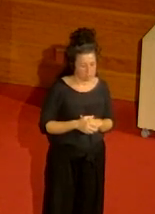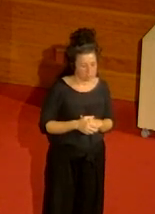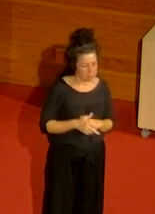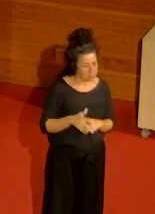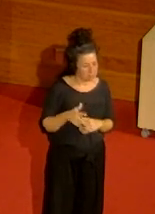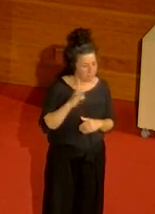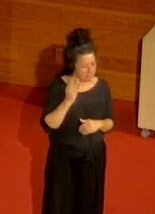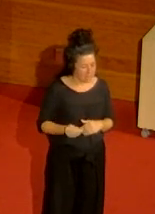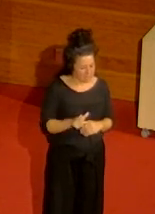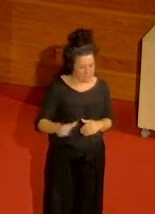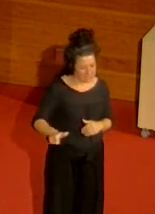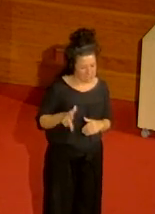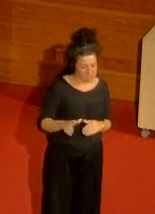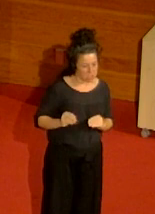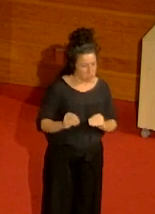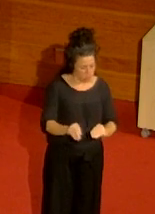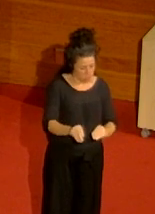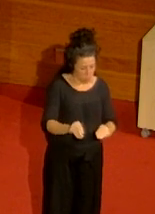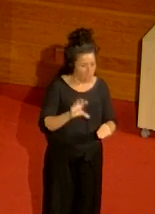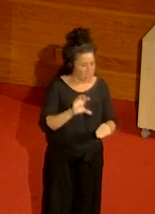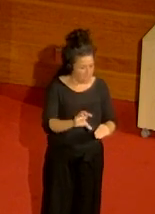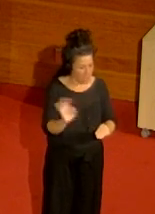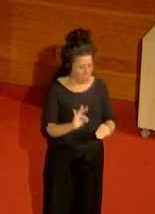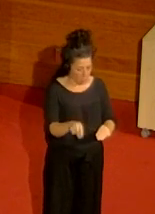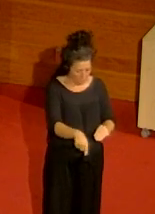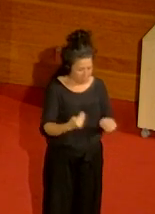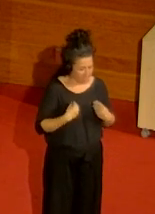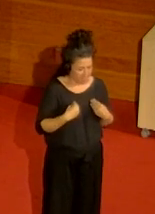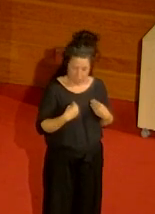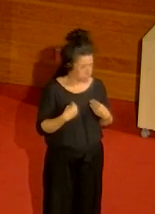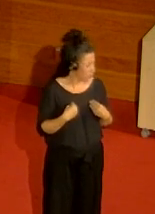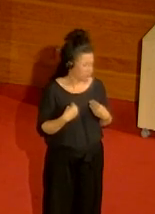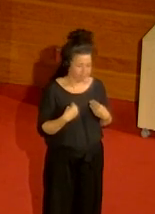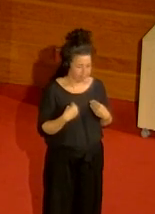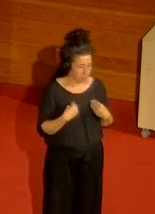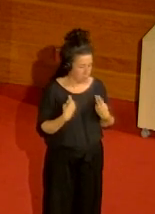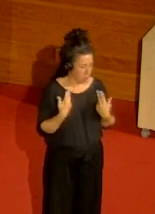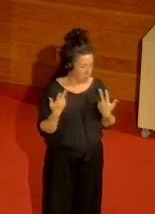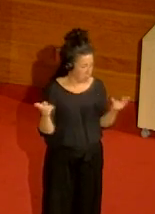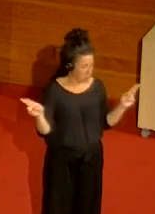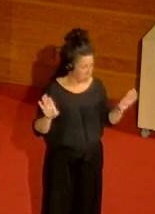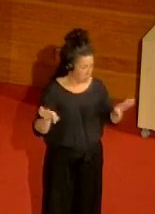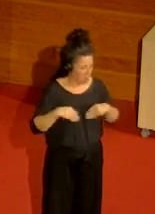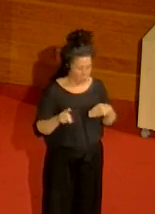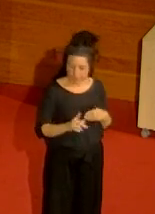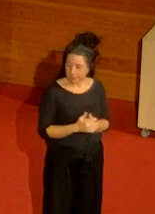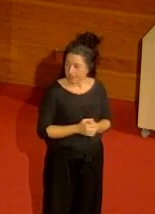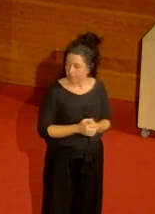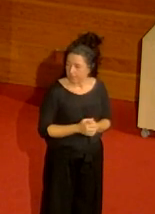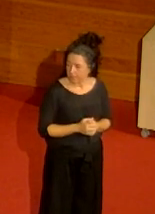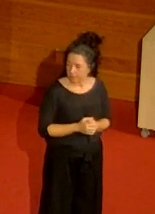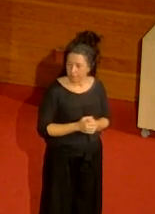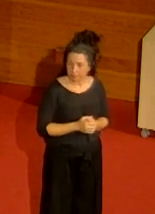a vivir allí Y esta es la ideología que tiene la mayoría de los colonos que hoy por hoy viven en asentamientos ilegales en cisjordania